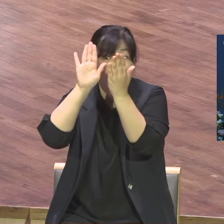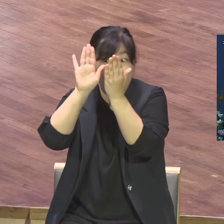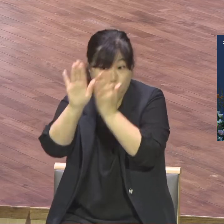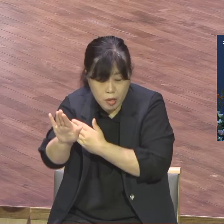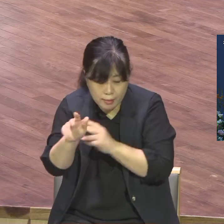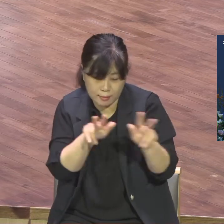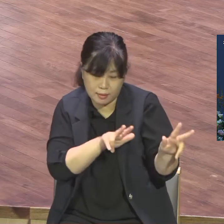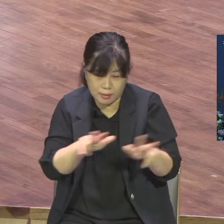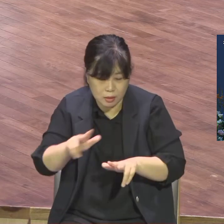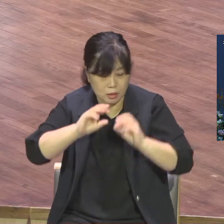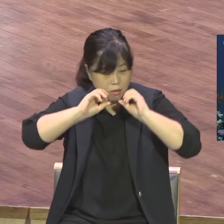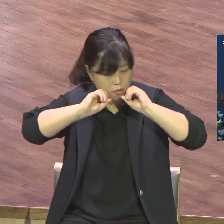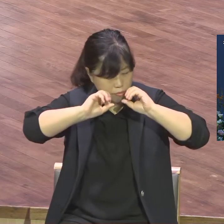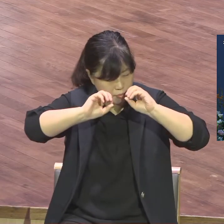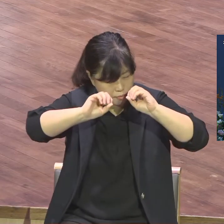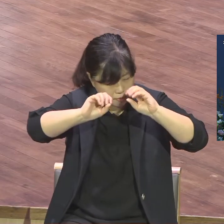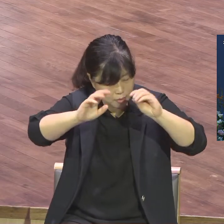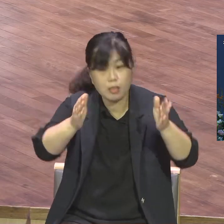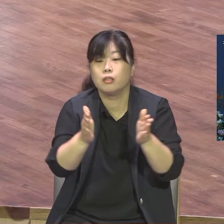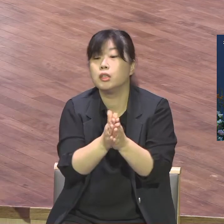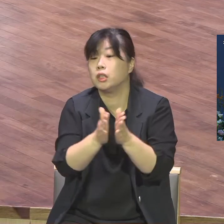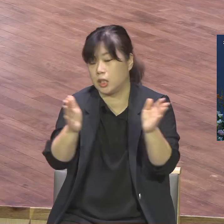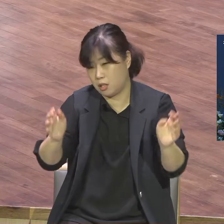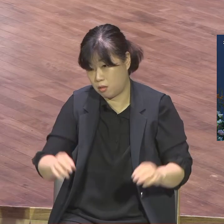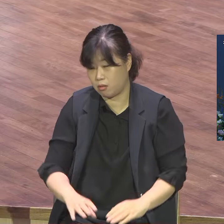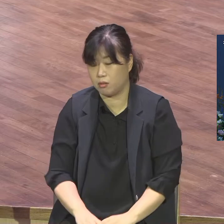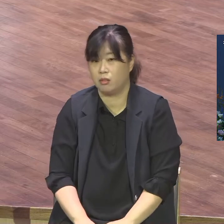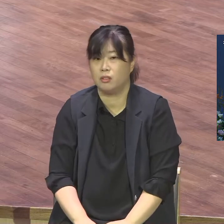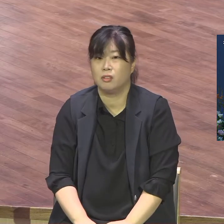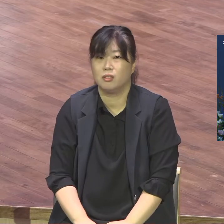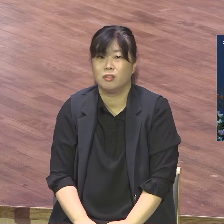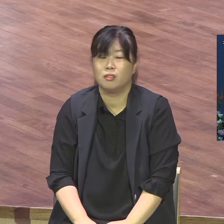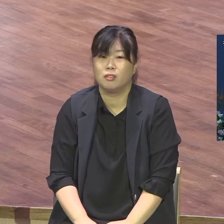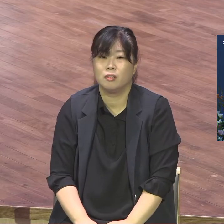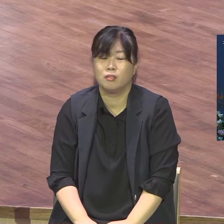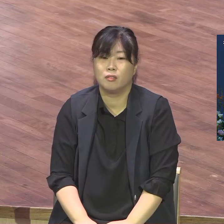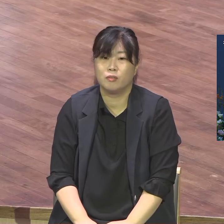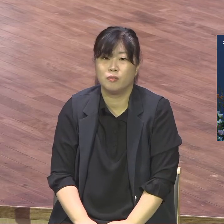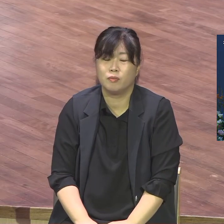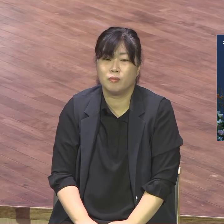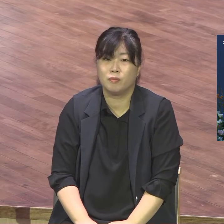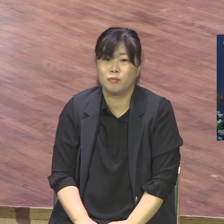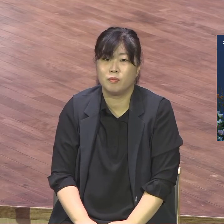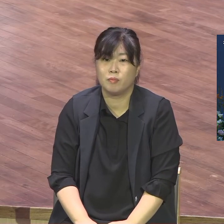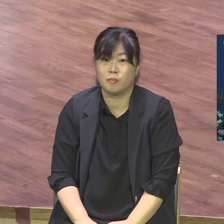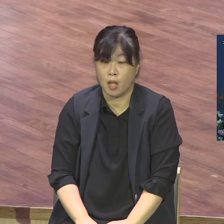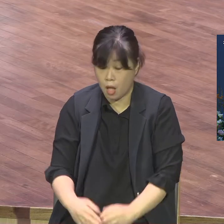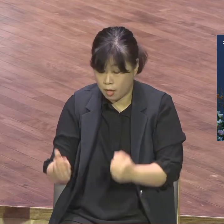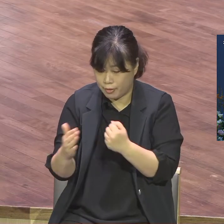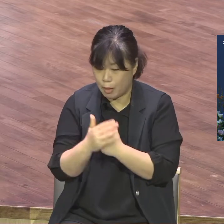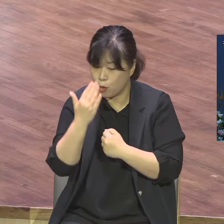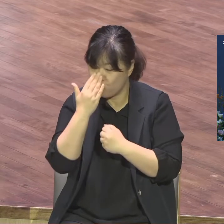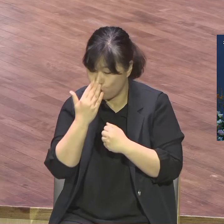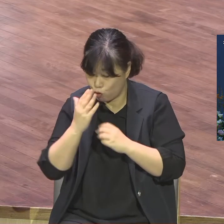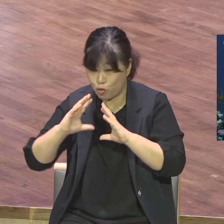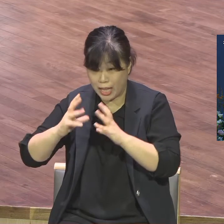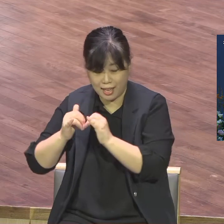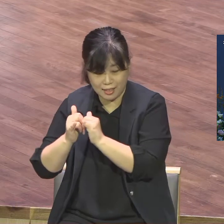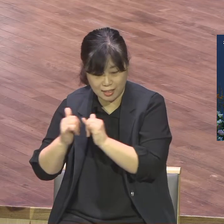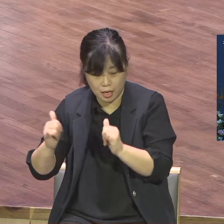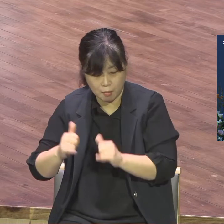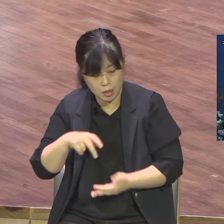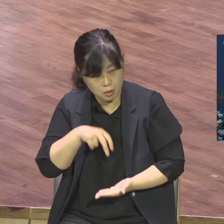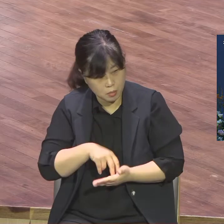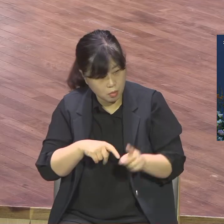걸고 예수님이 그리스도라고 떠들기 시작했어요. 그러니 유대교에서는 저런 배신자가 일어나오잖아요.